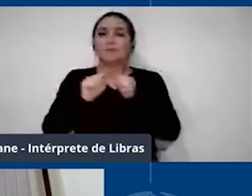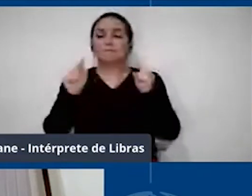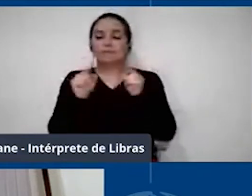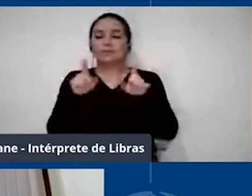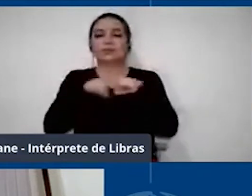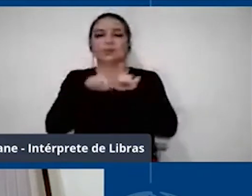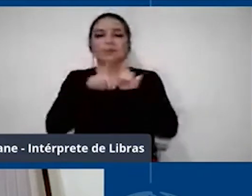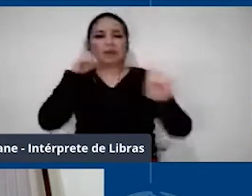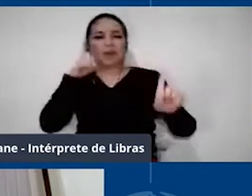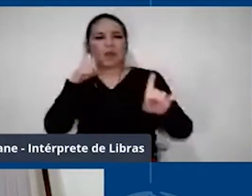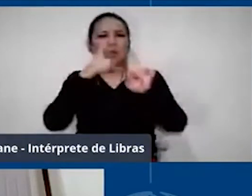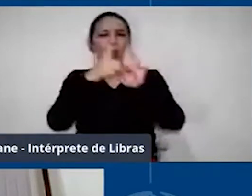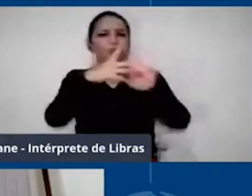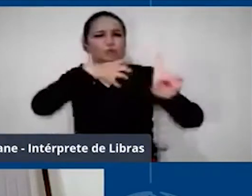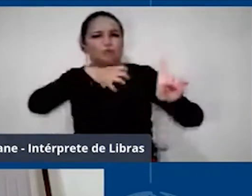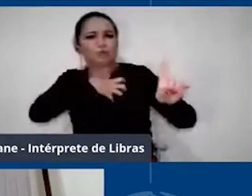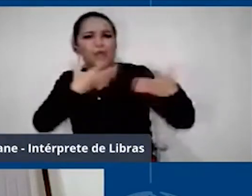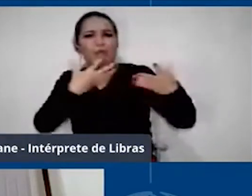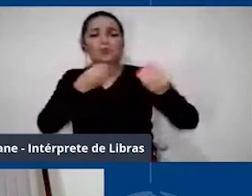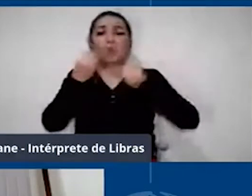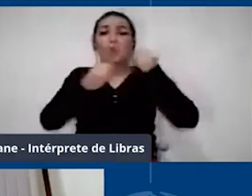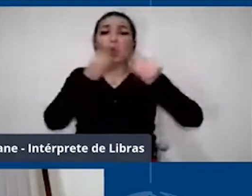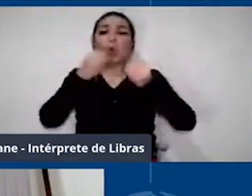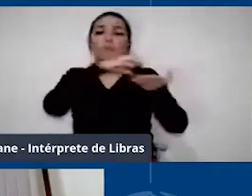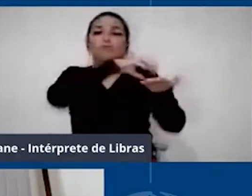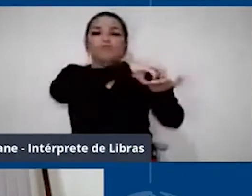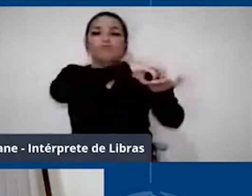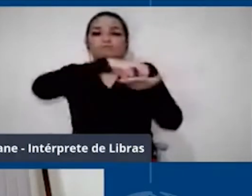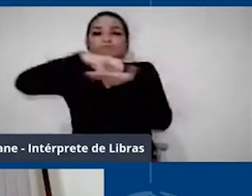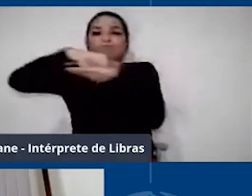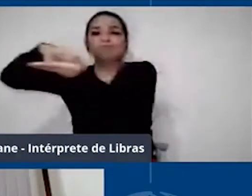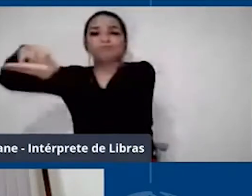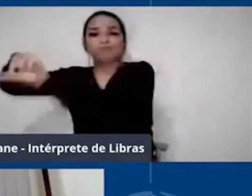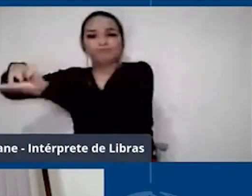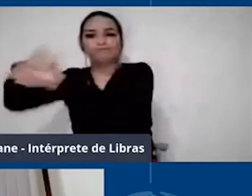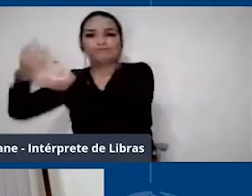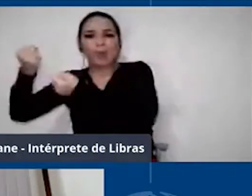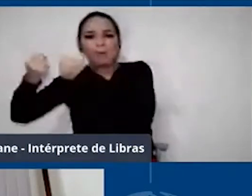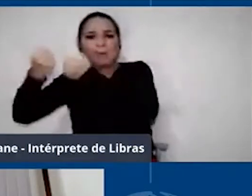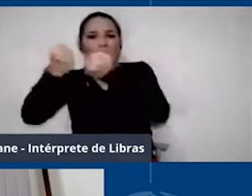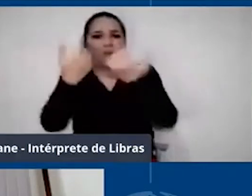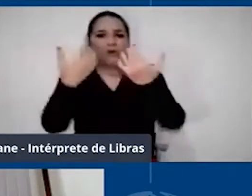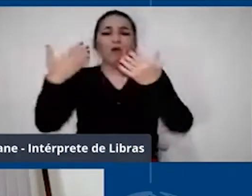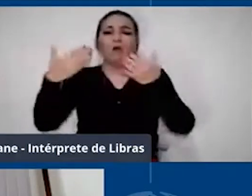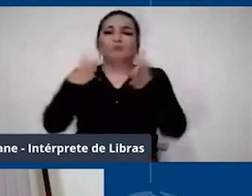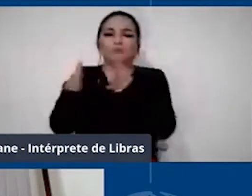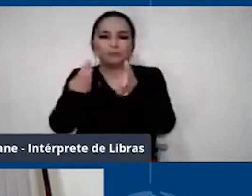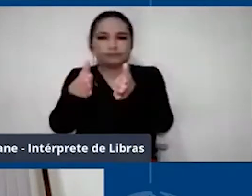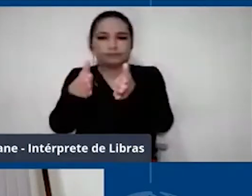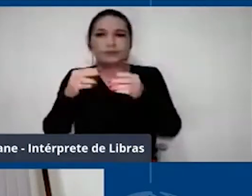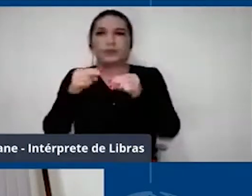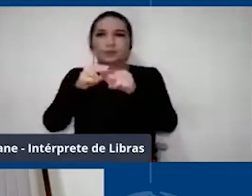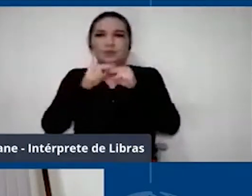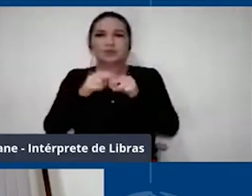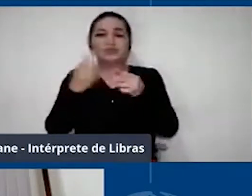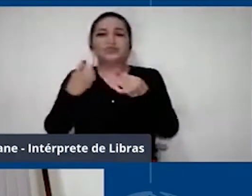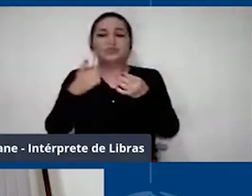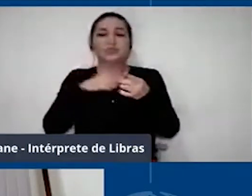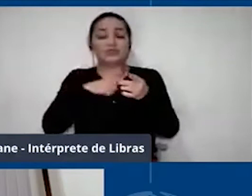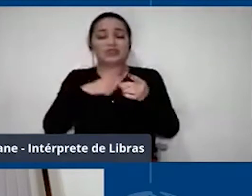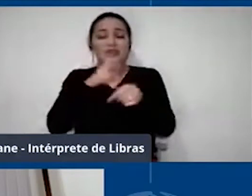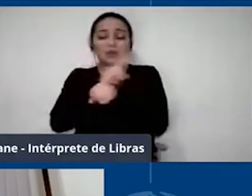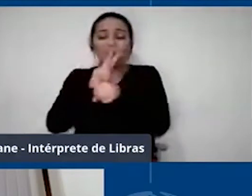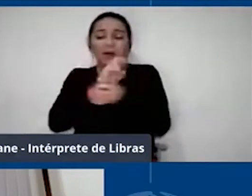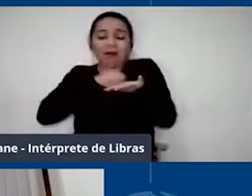os modais de transportes para modernizar isso. Então, a reforma tem que cuidar da complexidade de uma discussão,